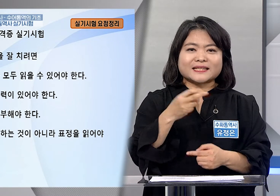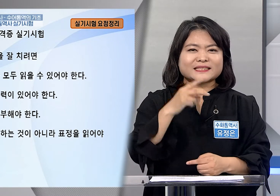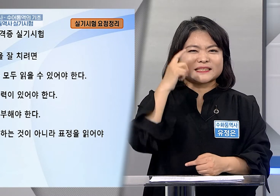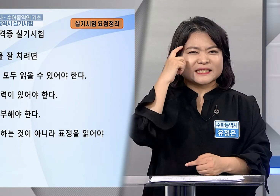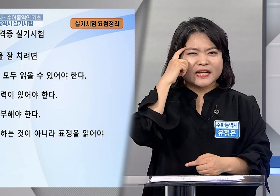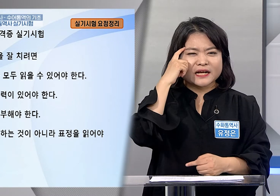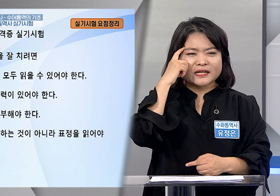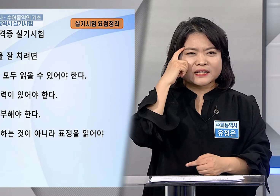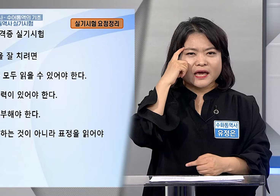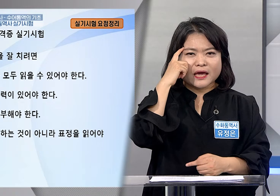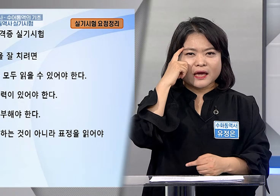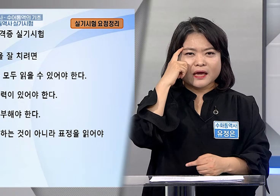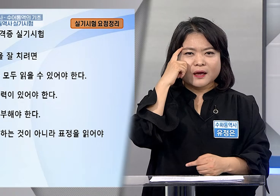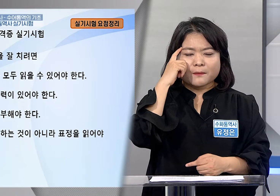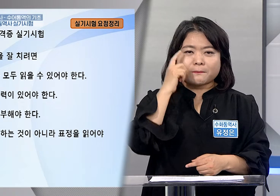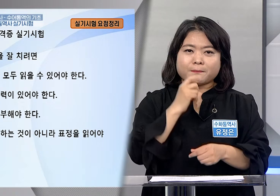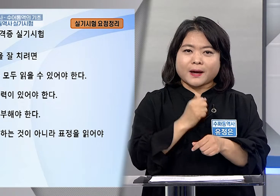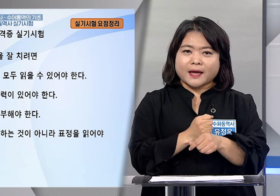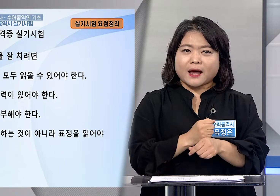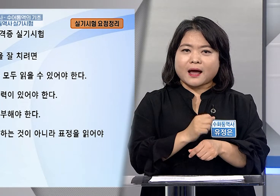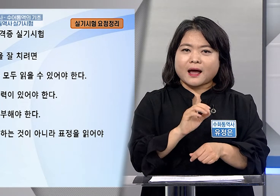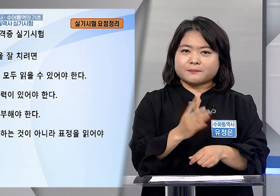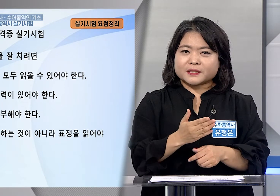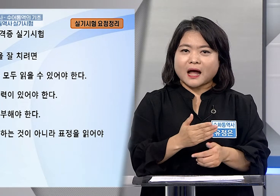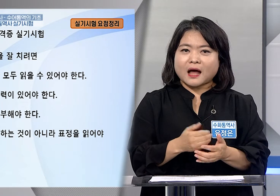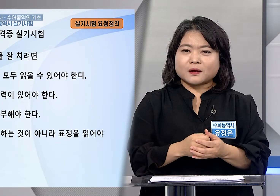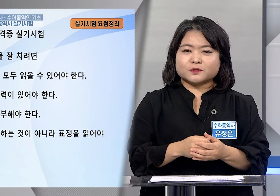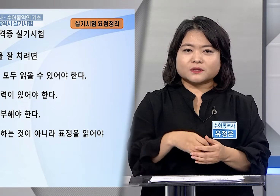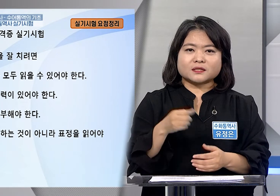다시 생각해 봐야 합니다 하면